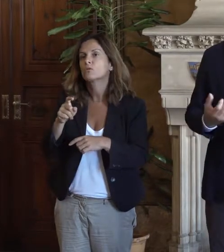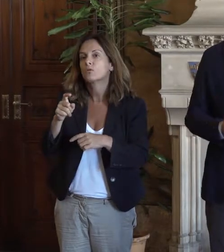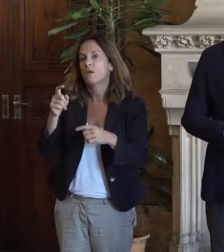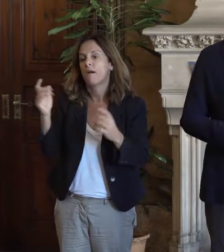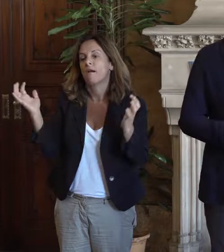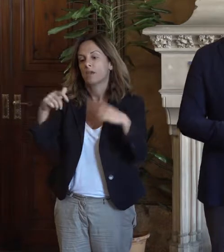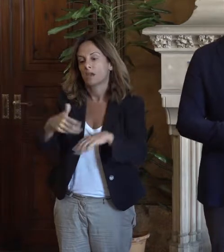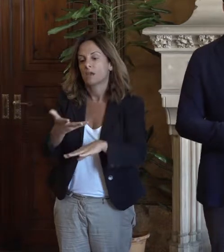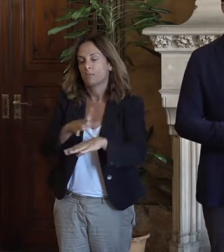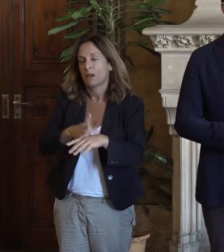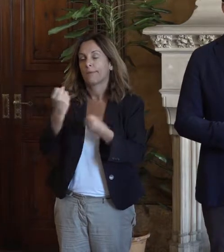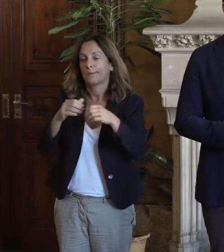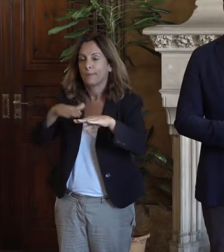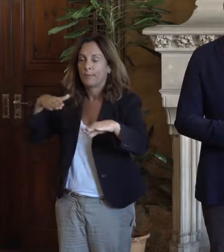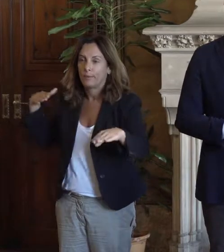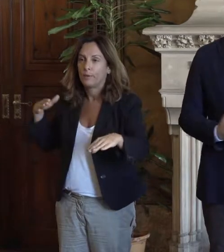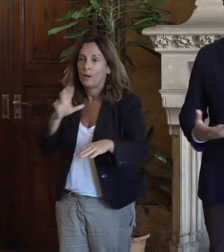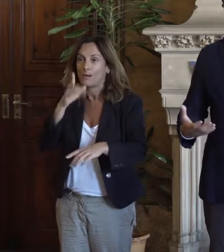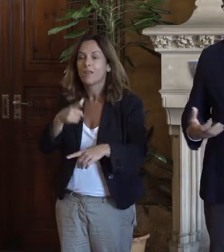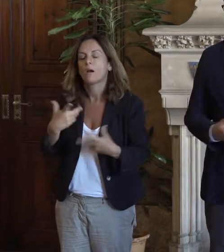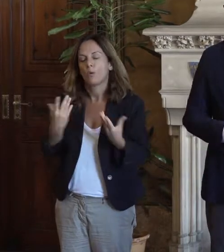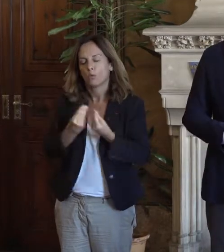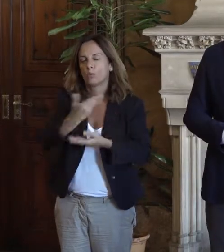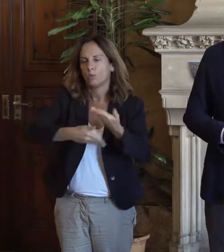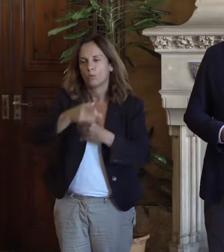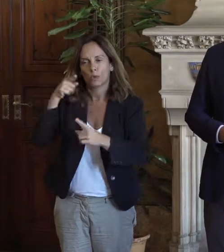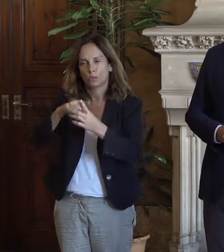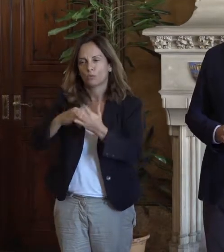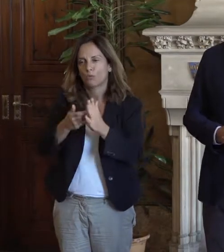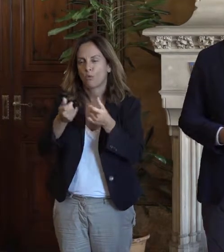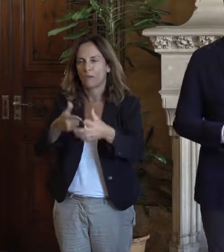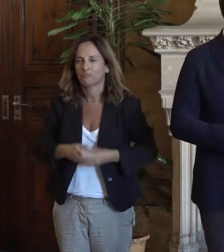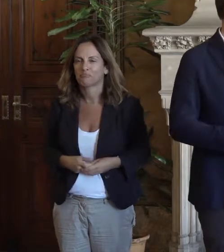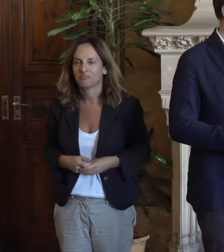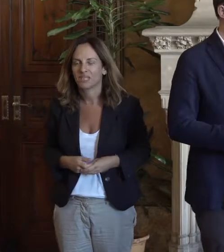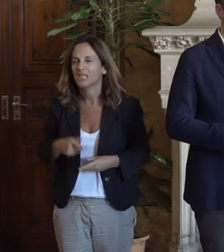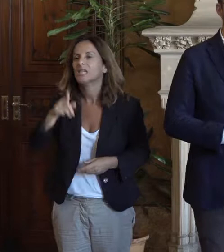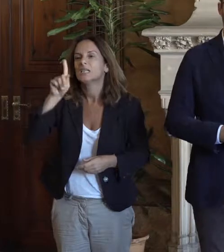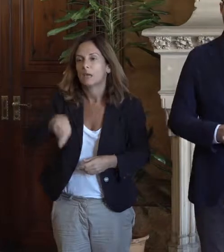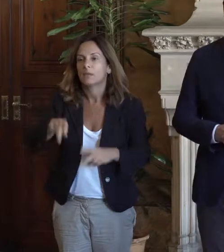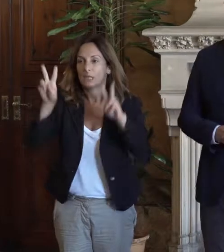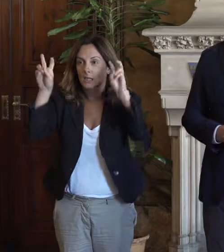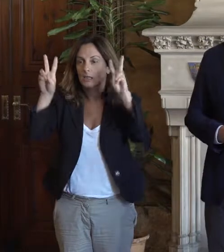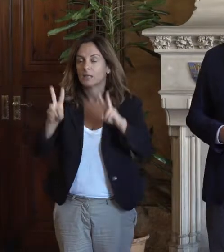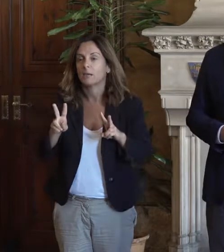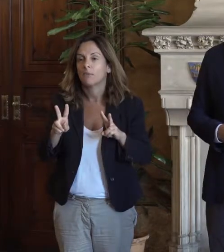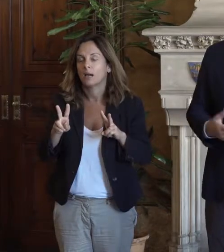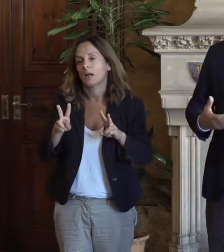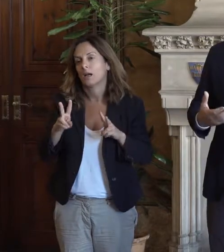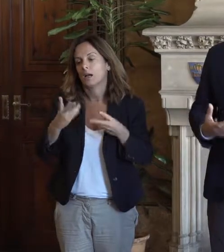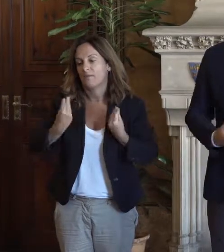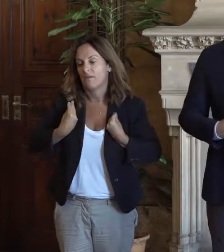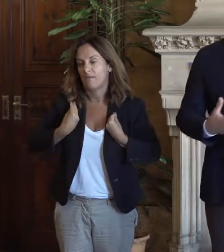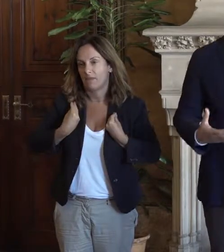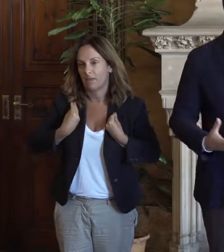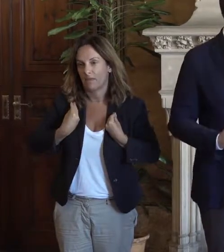hem de fer feina junts per solucionar-ho i no ho farem únicament des de Palma. I també el tema de l'habitatge, on tenim tota la col·laboració amb el Consell de Mallorca i el